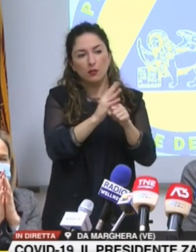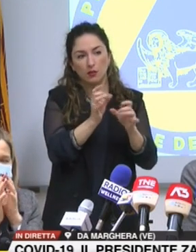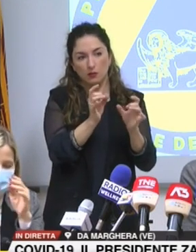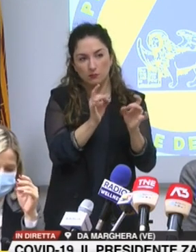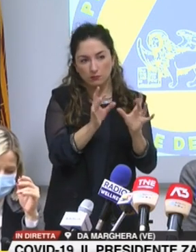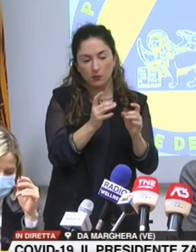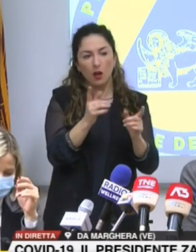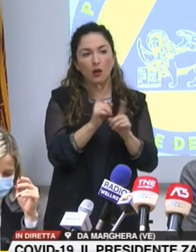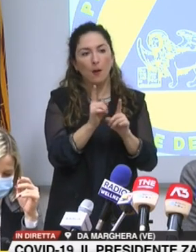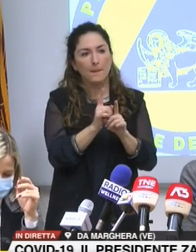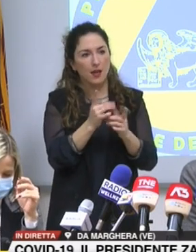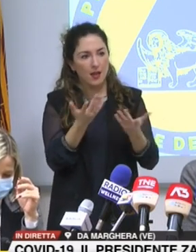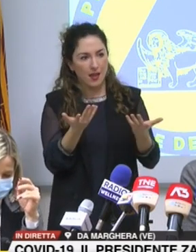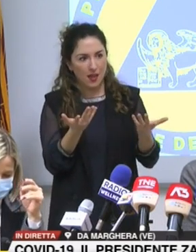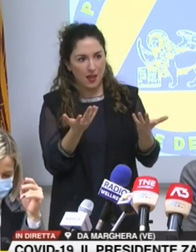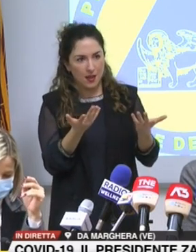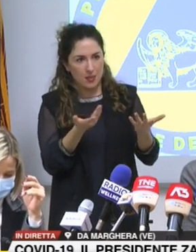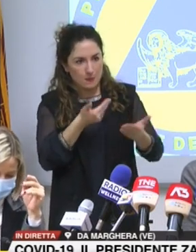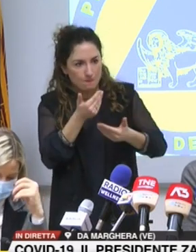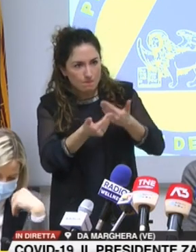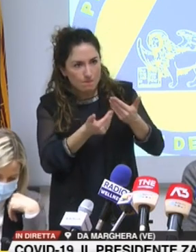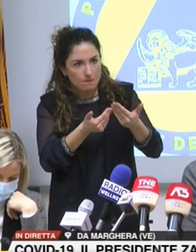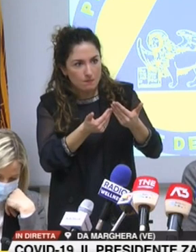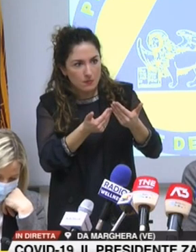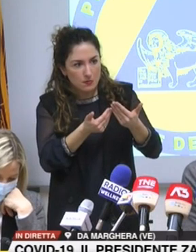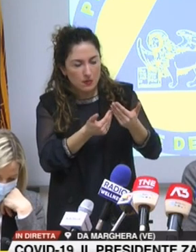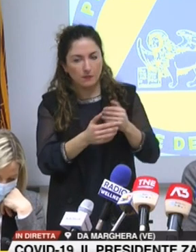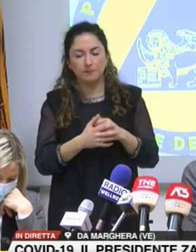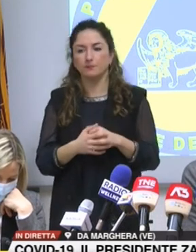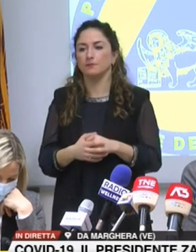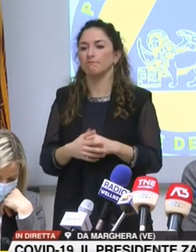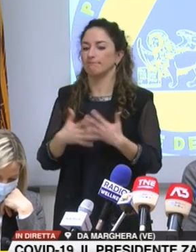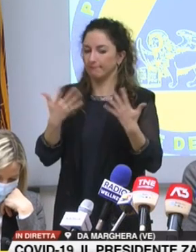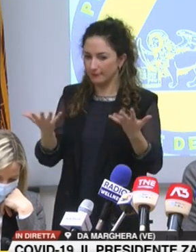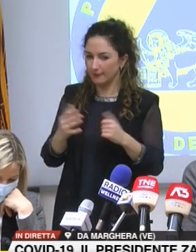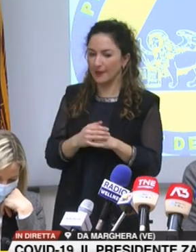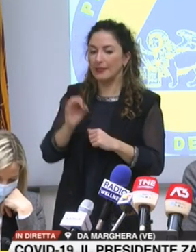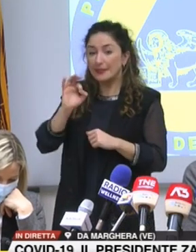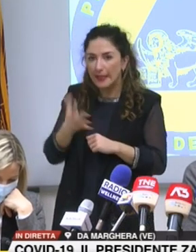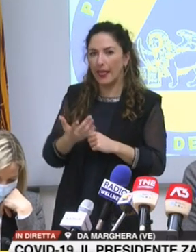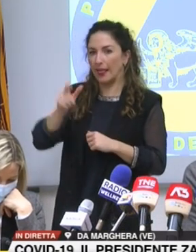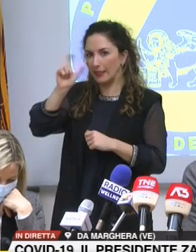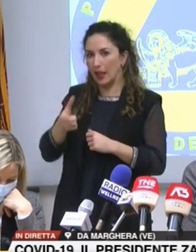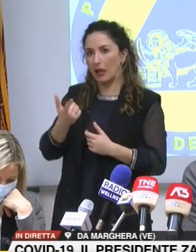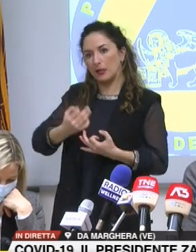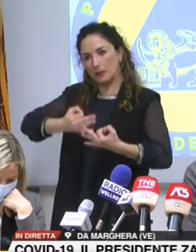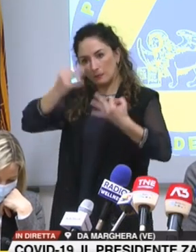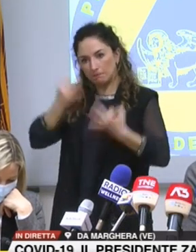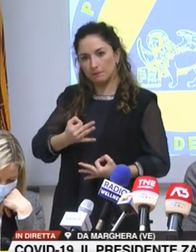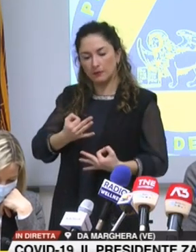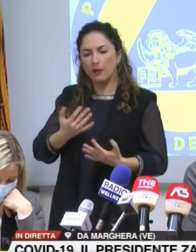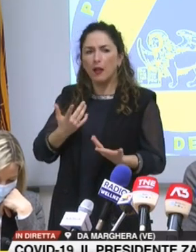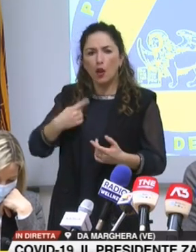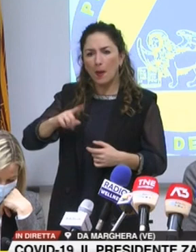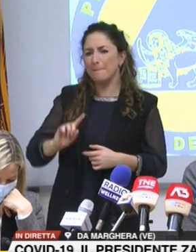ad accelerare... Allora, guardate, il vero tema è che se questo paese si decidesse, noi siamo stati i primi